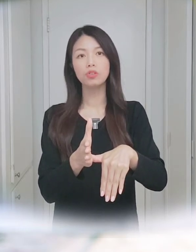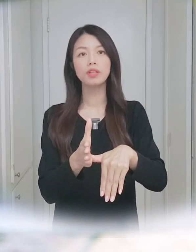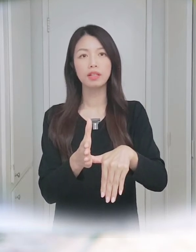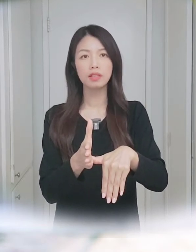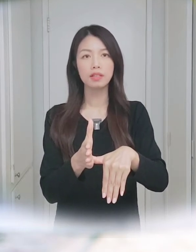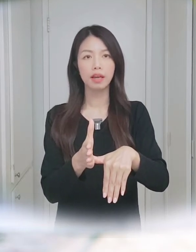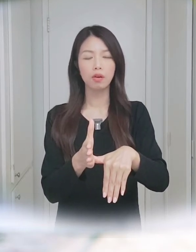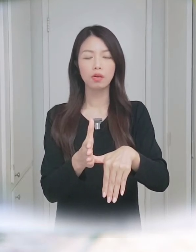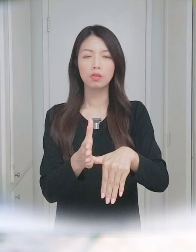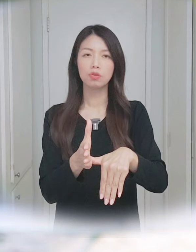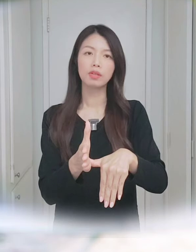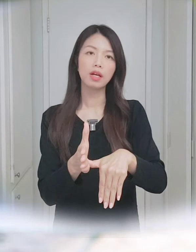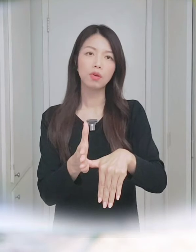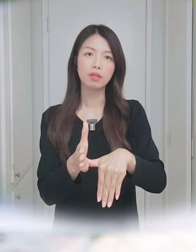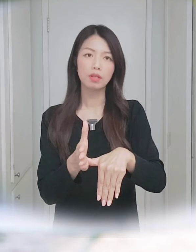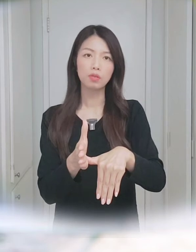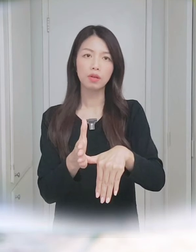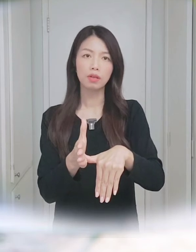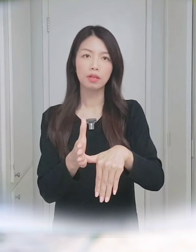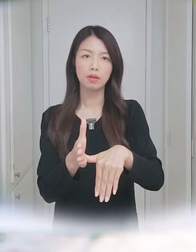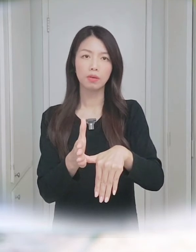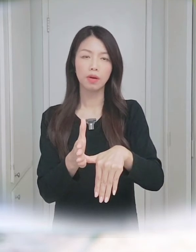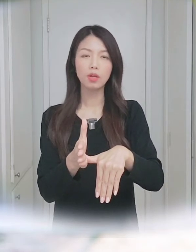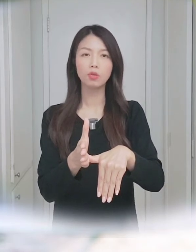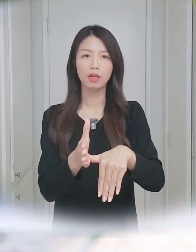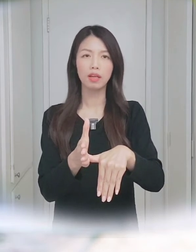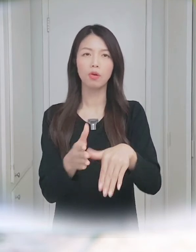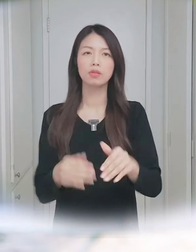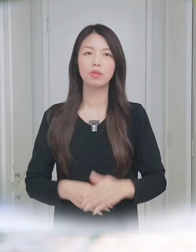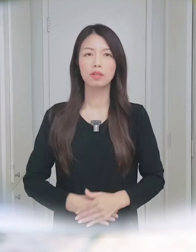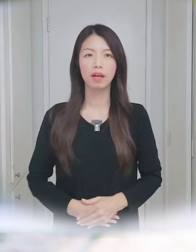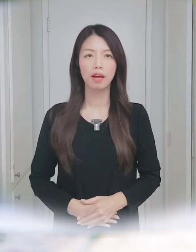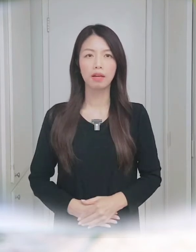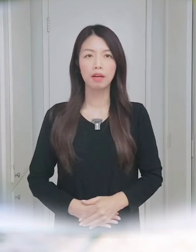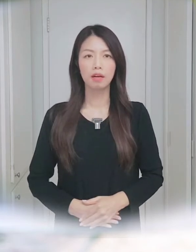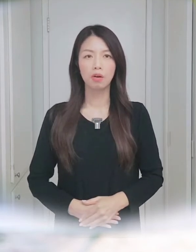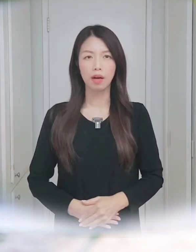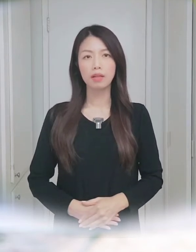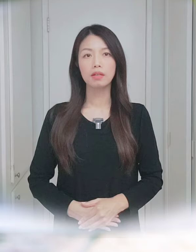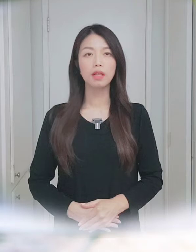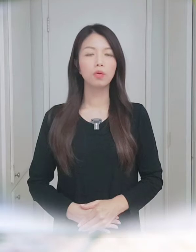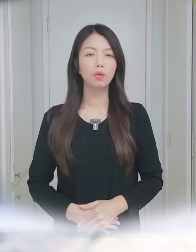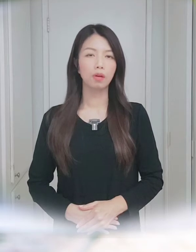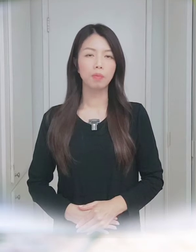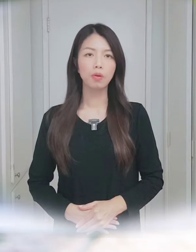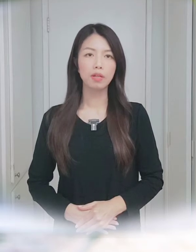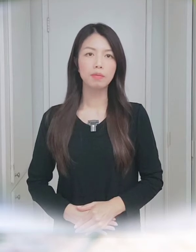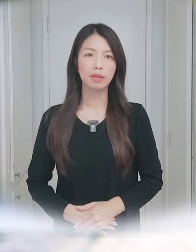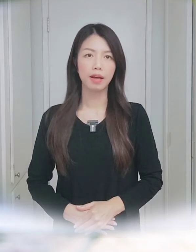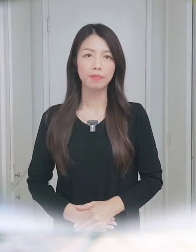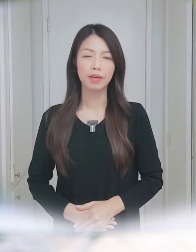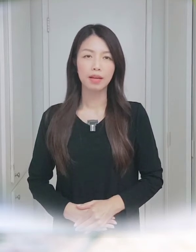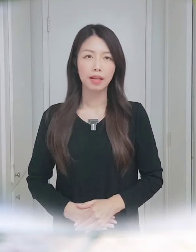결국 죽는다는 뜻인데요. 죽다라고 한 뜻의 수어를 하셔도 되는데 여기서는 그냥 가사 그대로 그렇게